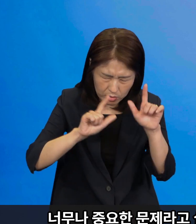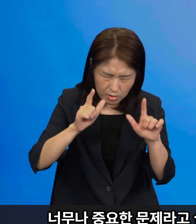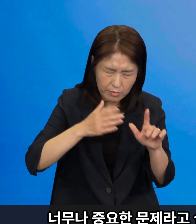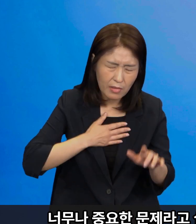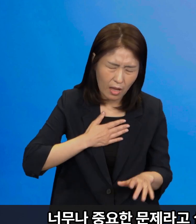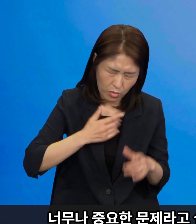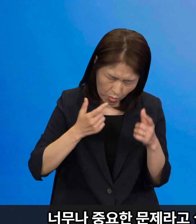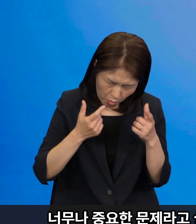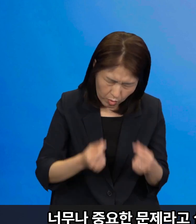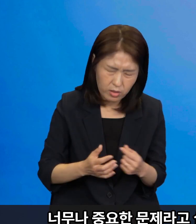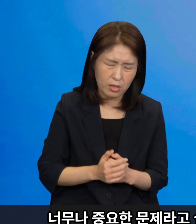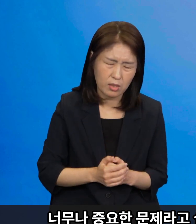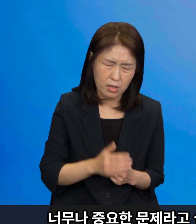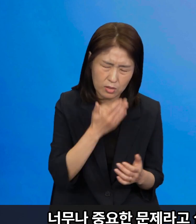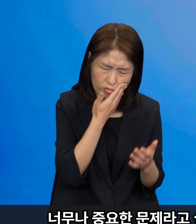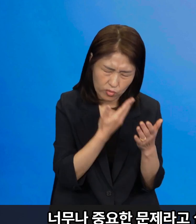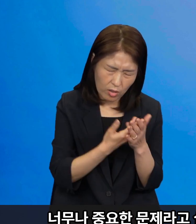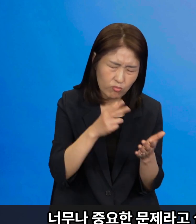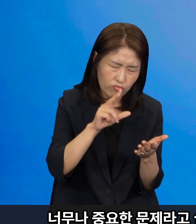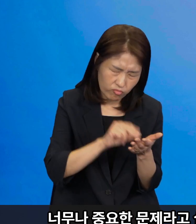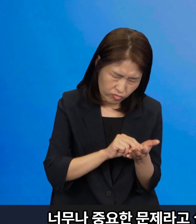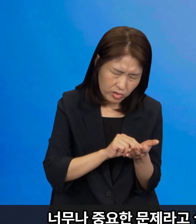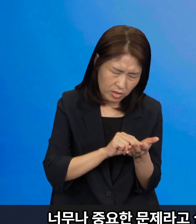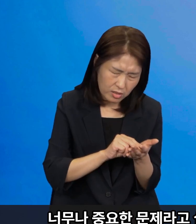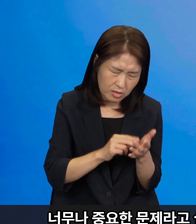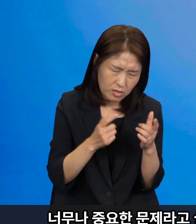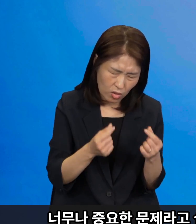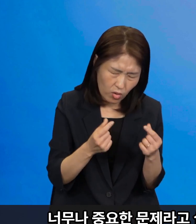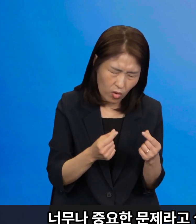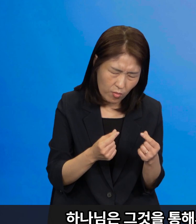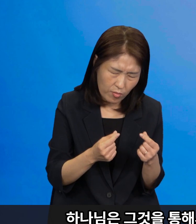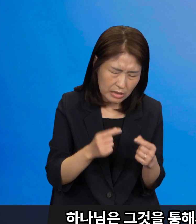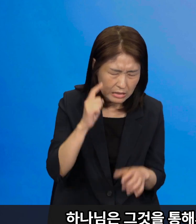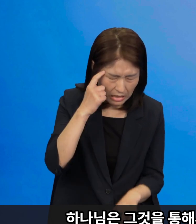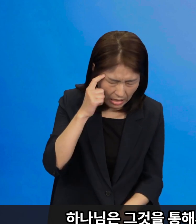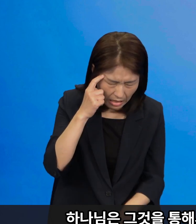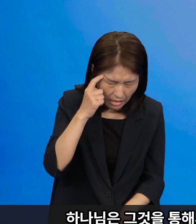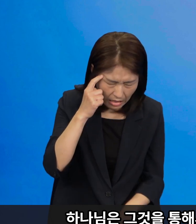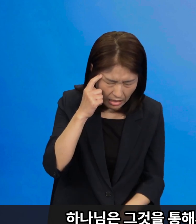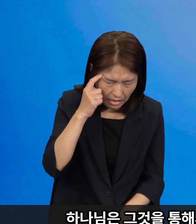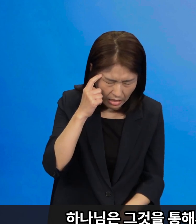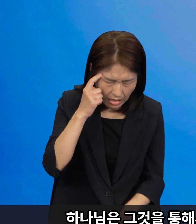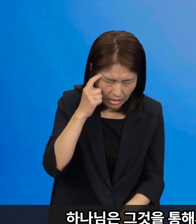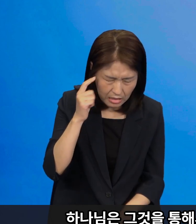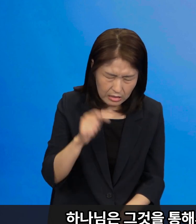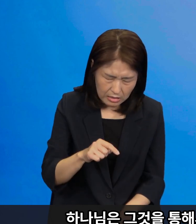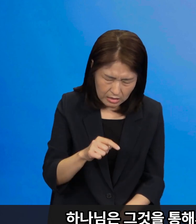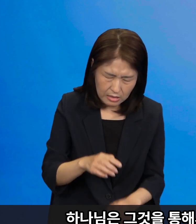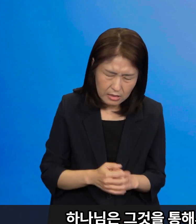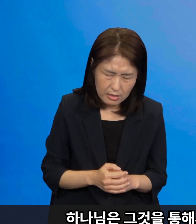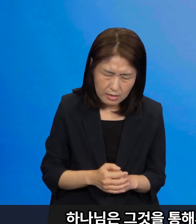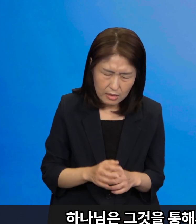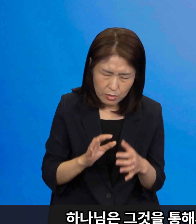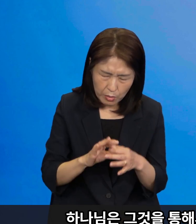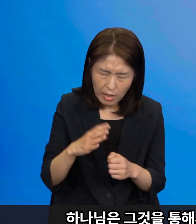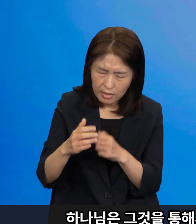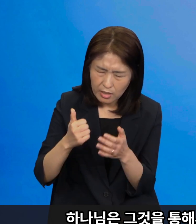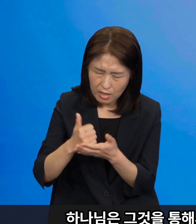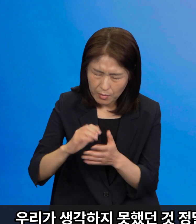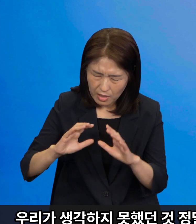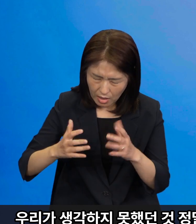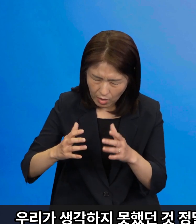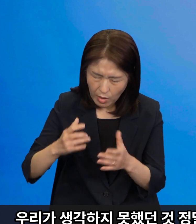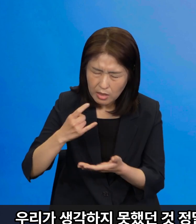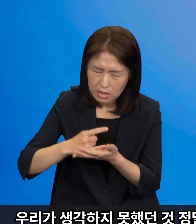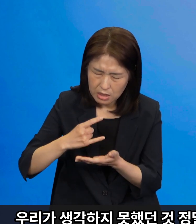너무나 중요한 문제라고, 실제로 현실적으로 중요한 문제이지만 하나님은 그거를 통해서 그의 나라와 의를 구하게